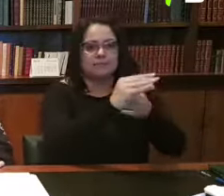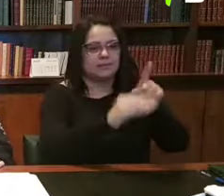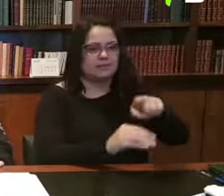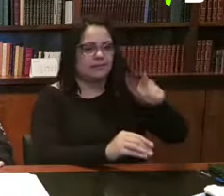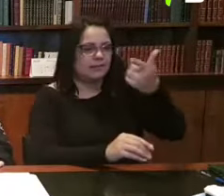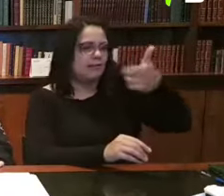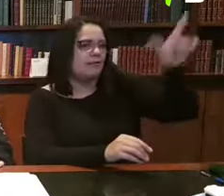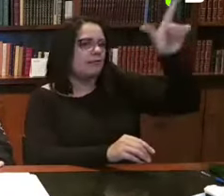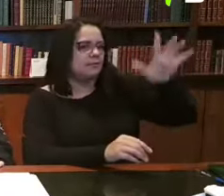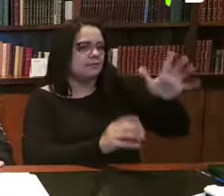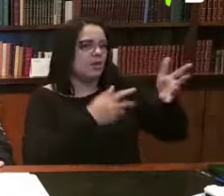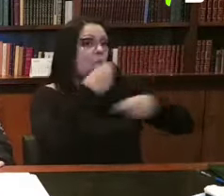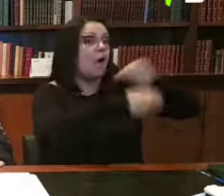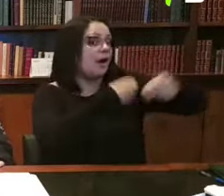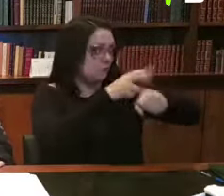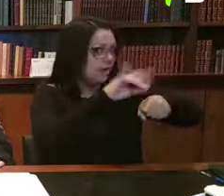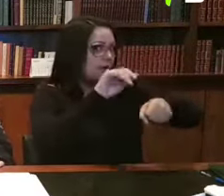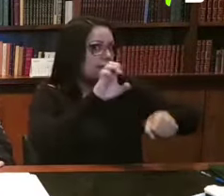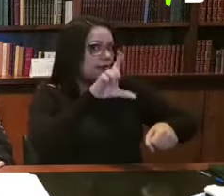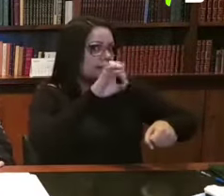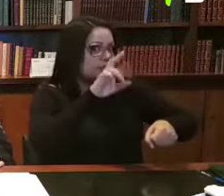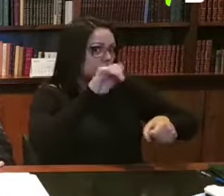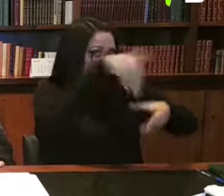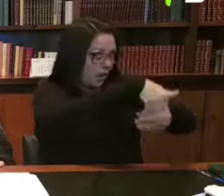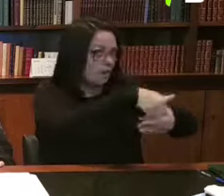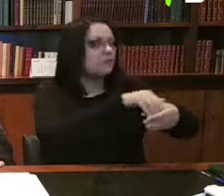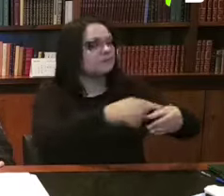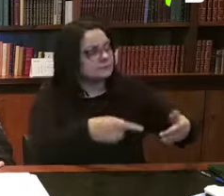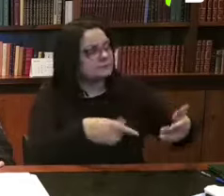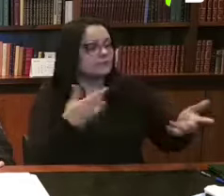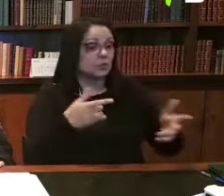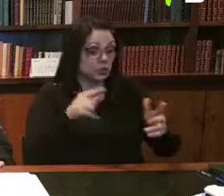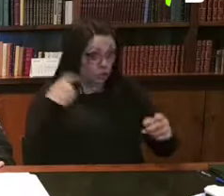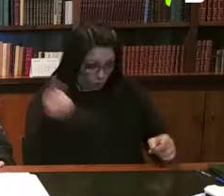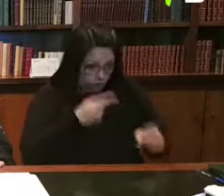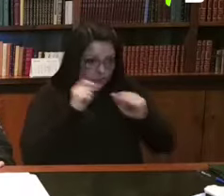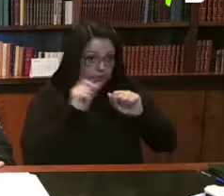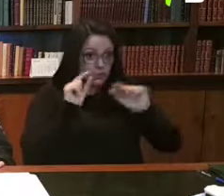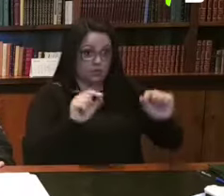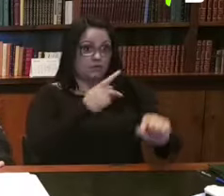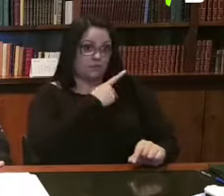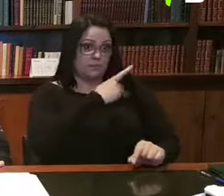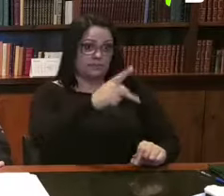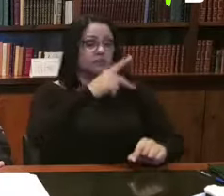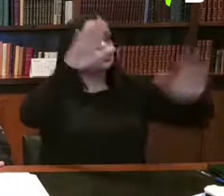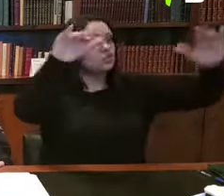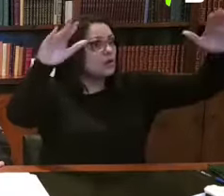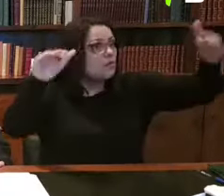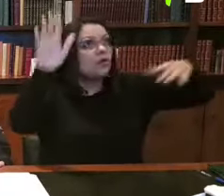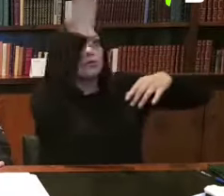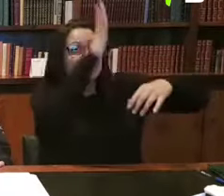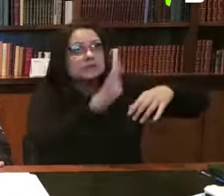sobre forma ano eleitoral dando aumento de certo então o que nós fizemos o que o governo fez o presidente chamou os